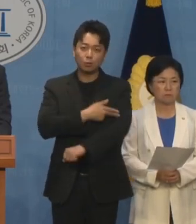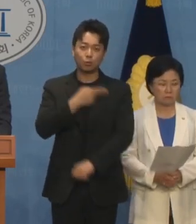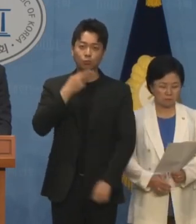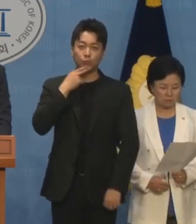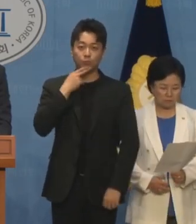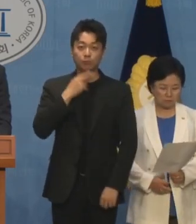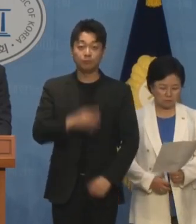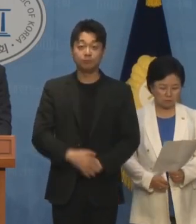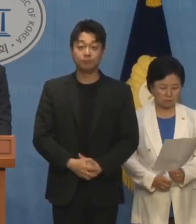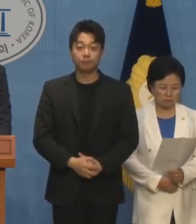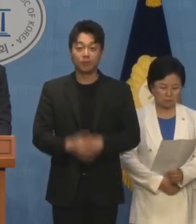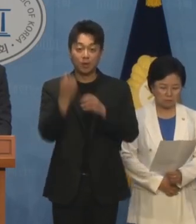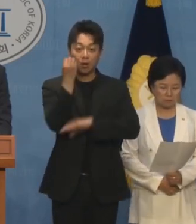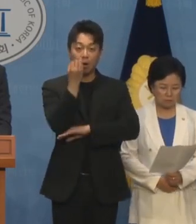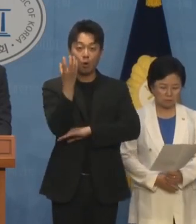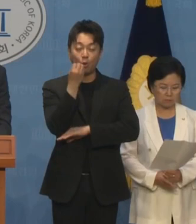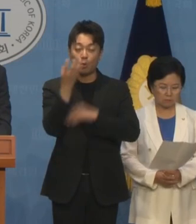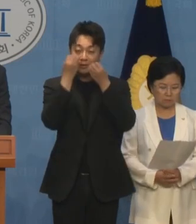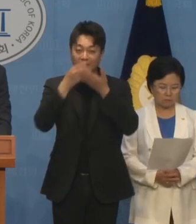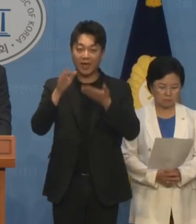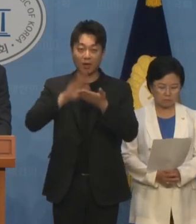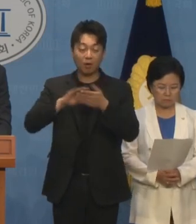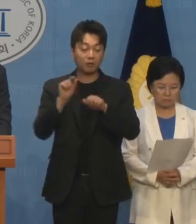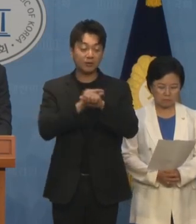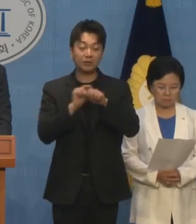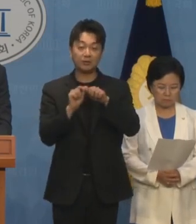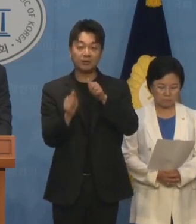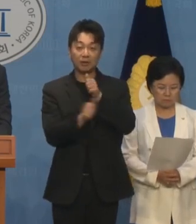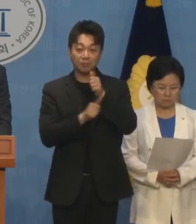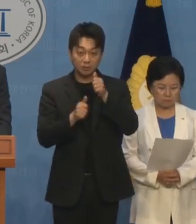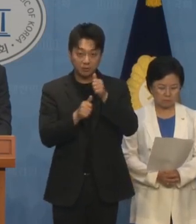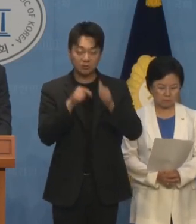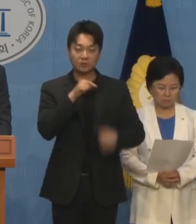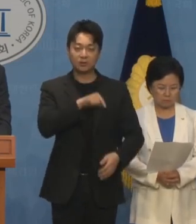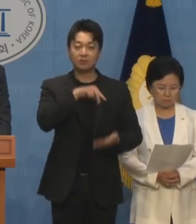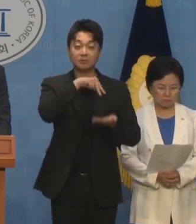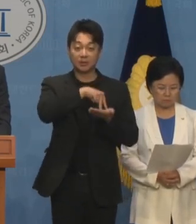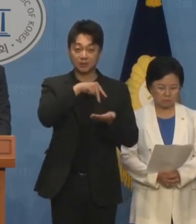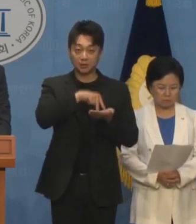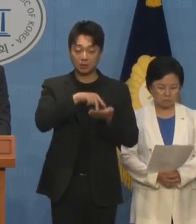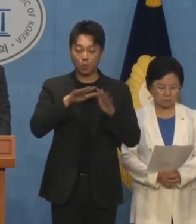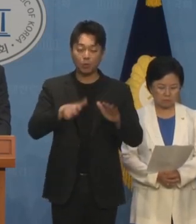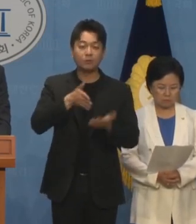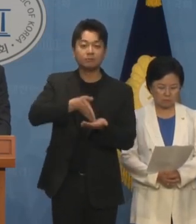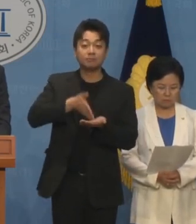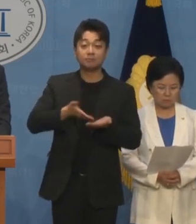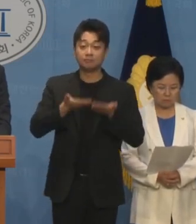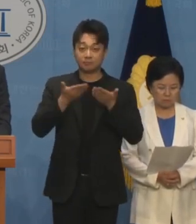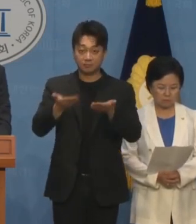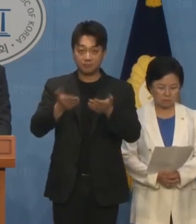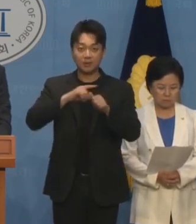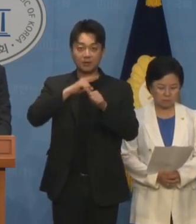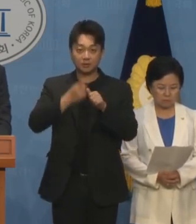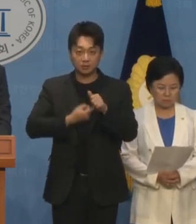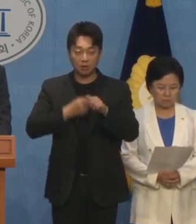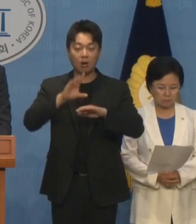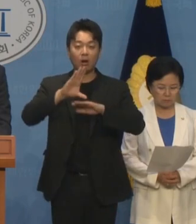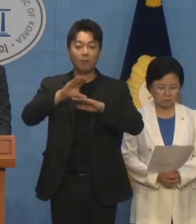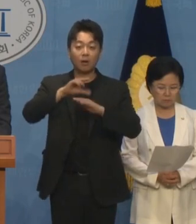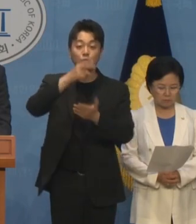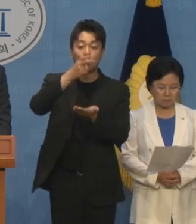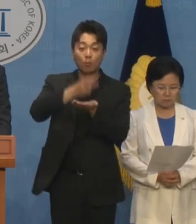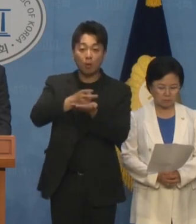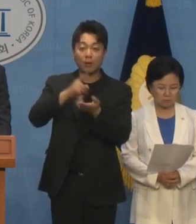더불어민주당 언론개혁 TF 소속 의원들은 오늘 기자회견을 통해 방송 3법에 대한 여권의 과도한